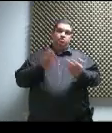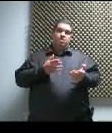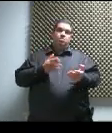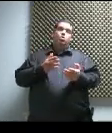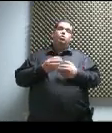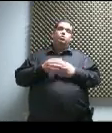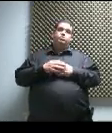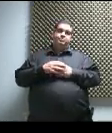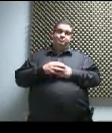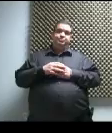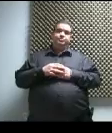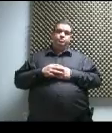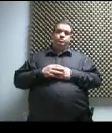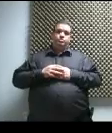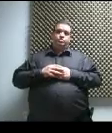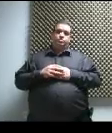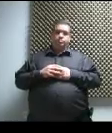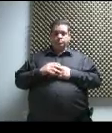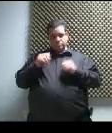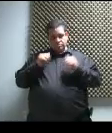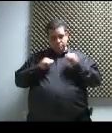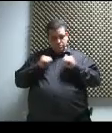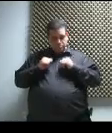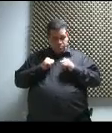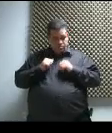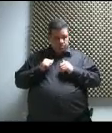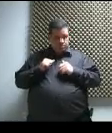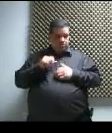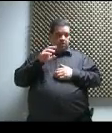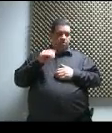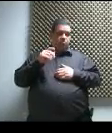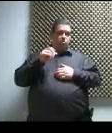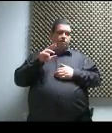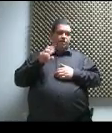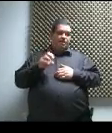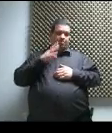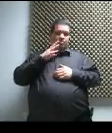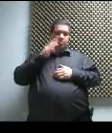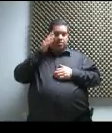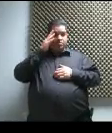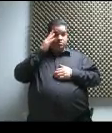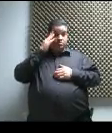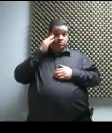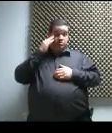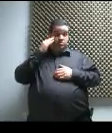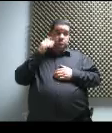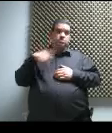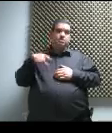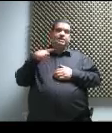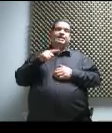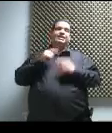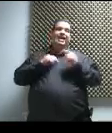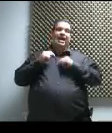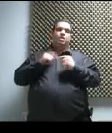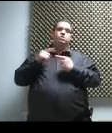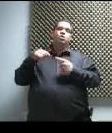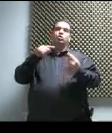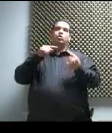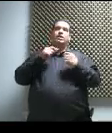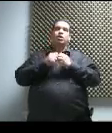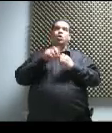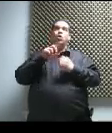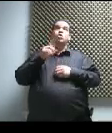la obra de Moliere, que ahorita le hablaba a ustedes. De Maestr Patelán, de Teatro Rodantes. con